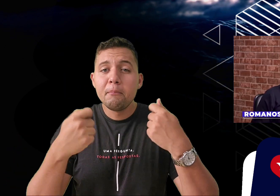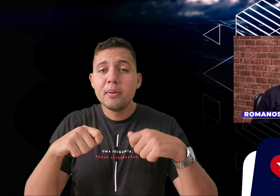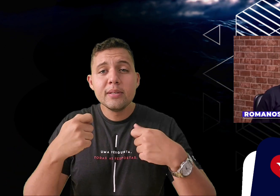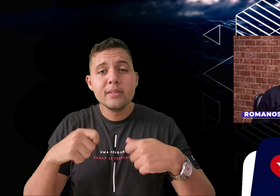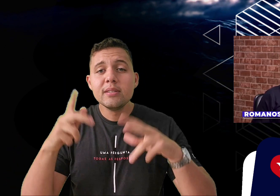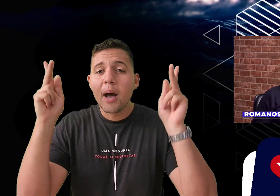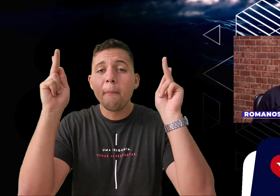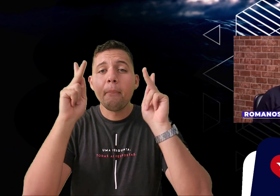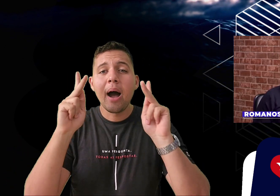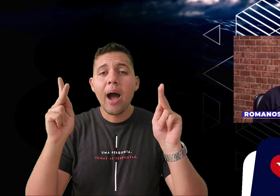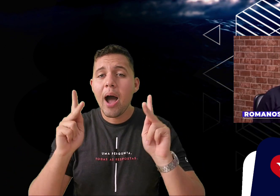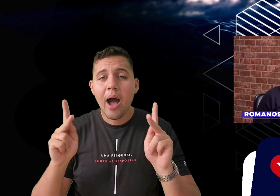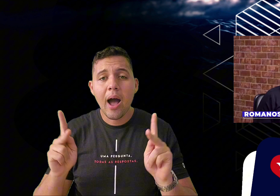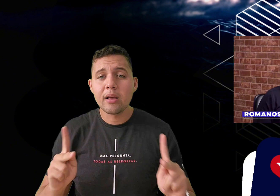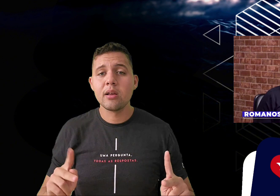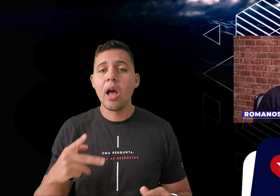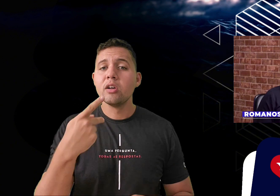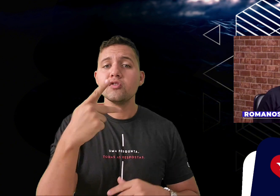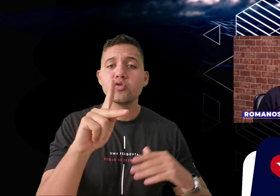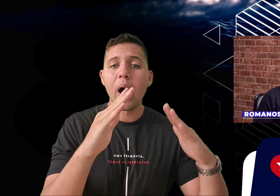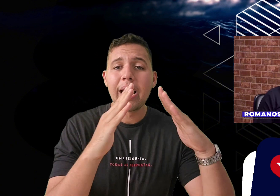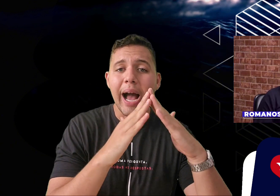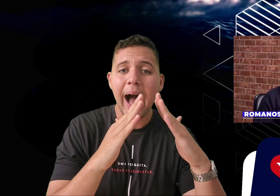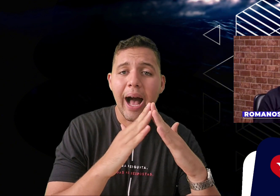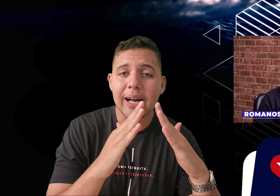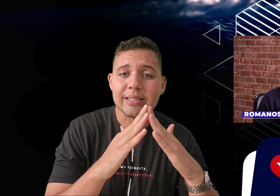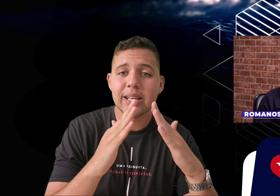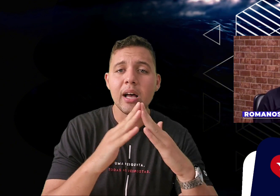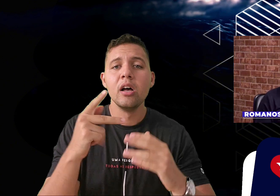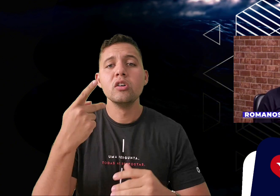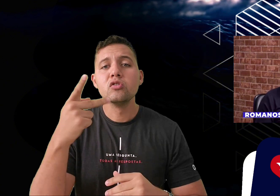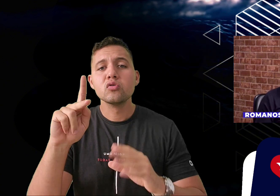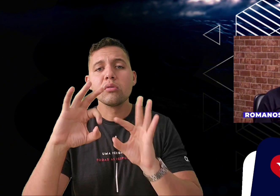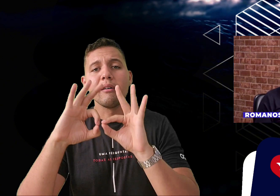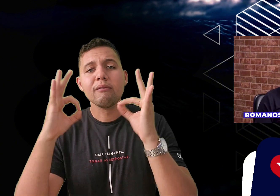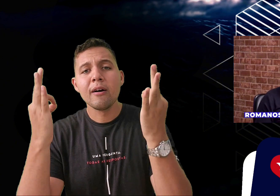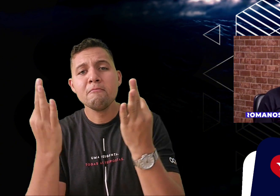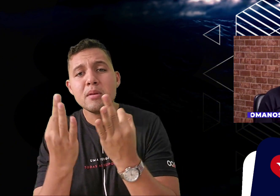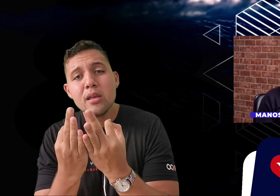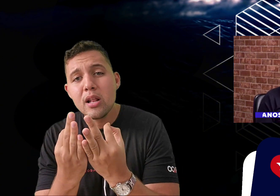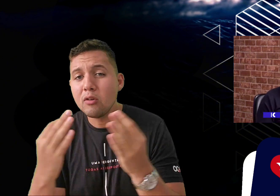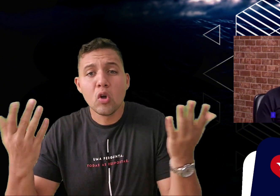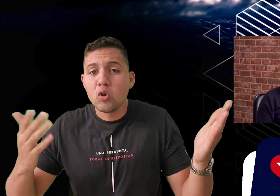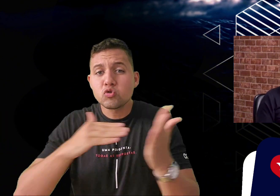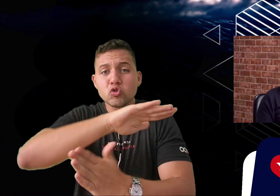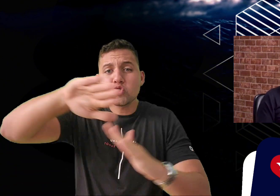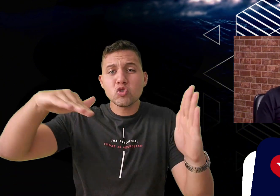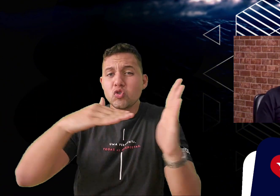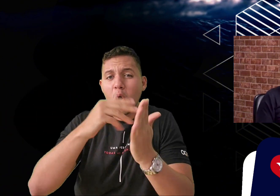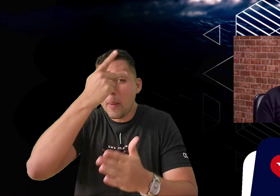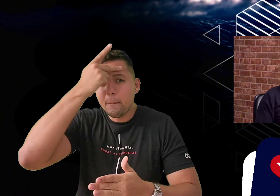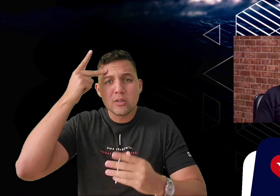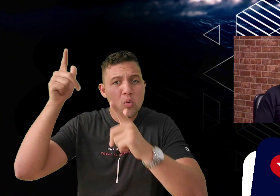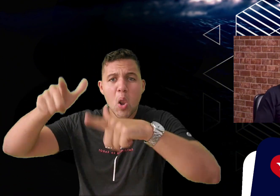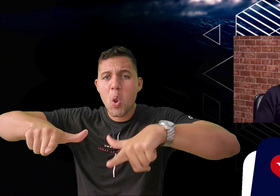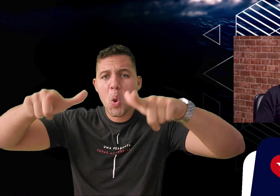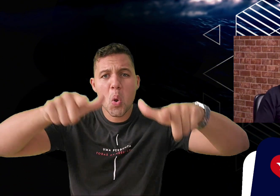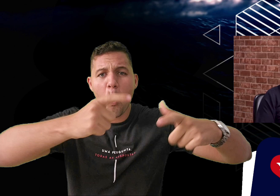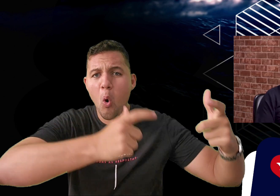que depender de você. Você tem que viver em paz com todos, não só da família, mas com todos.